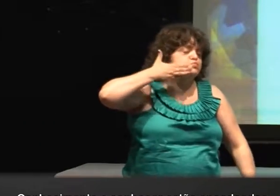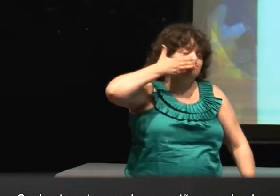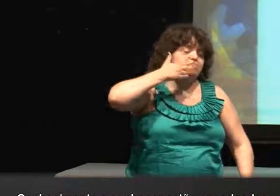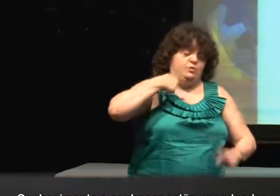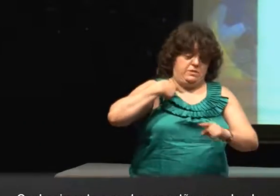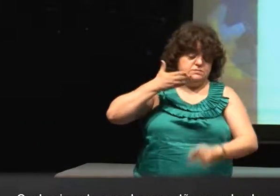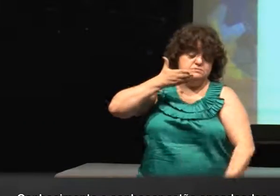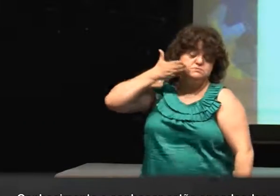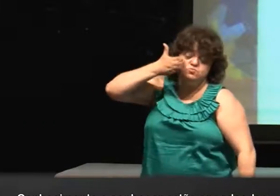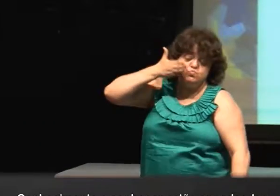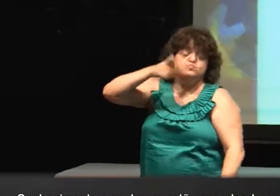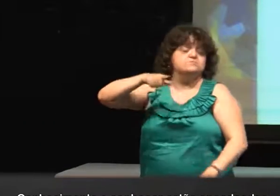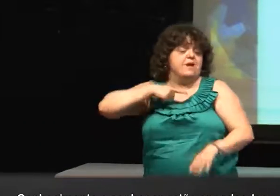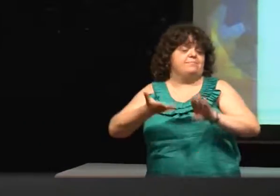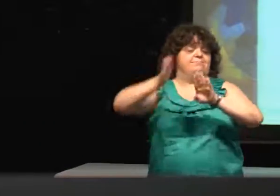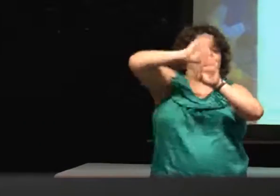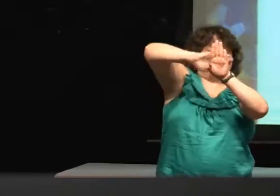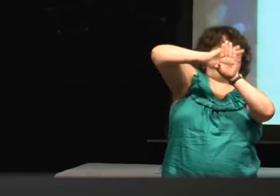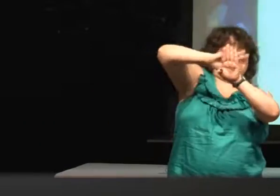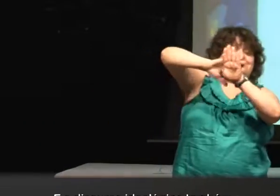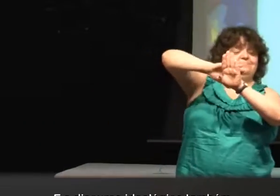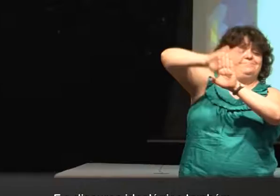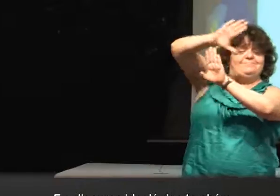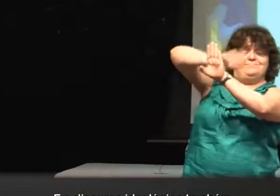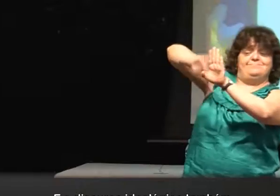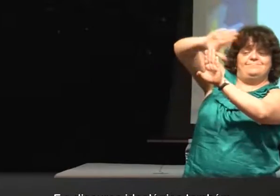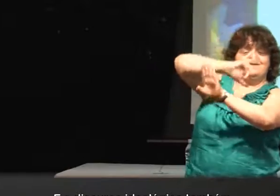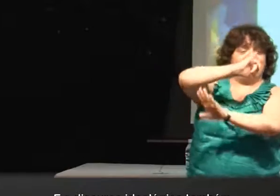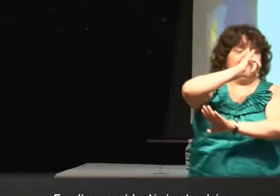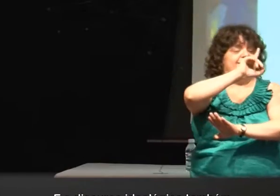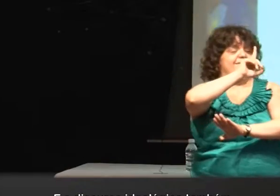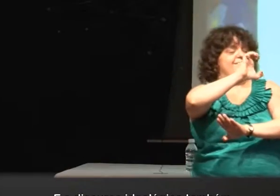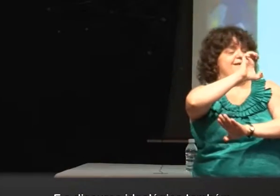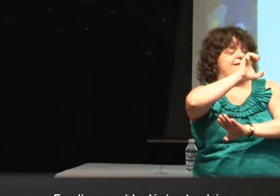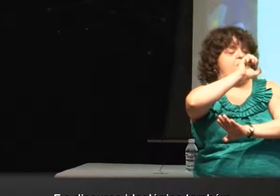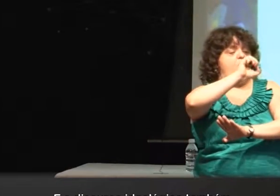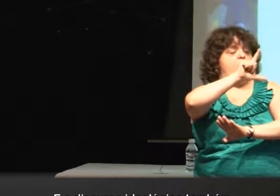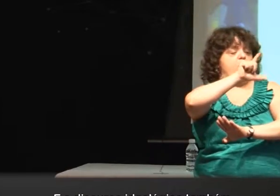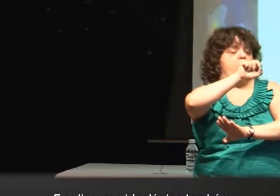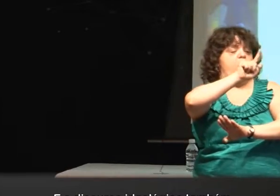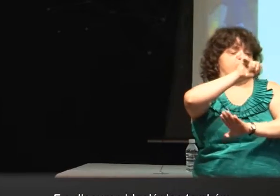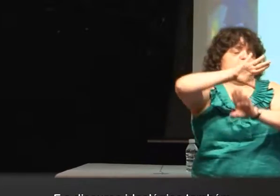estão encadeados. E o discurso